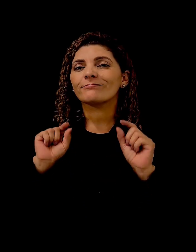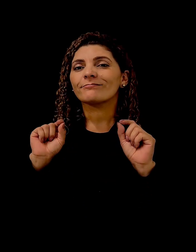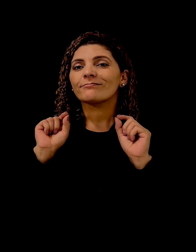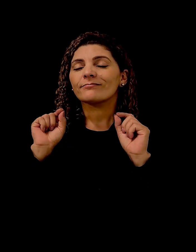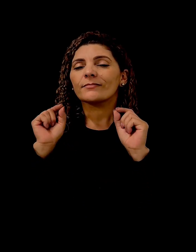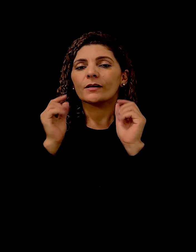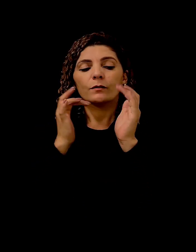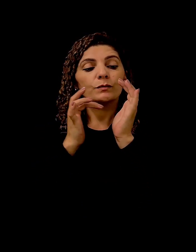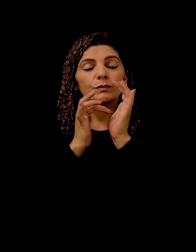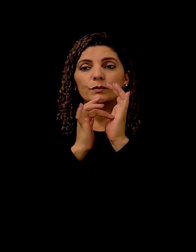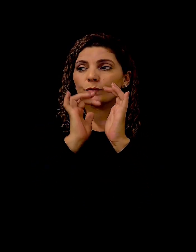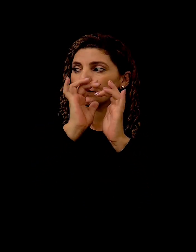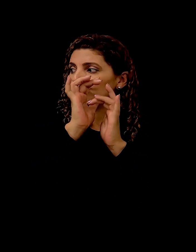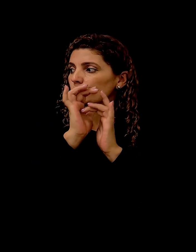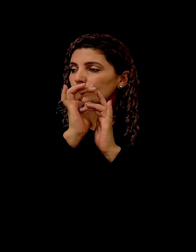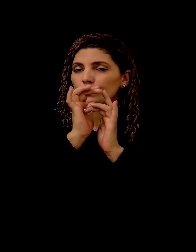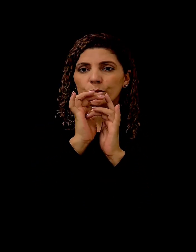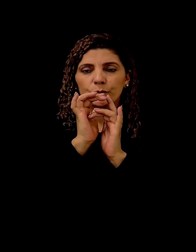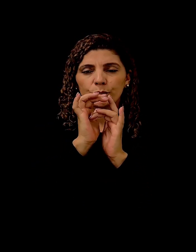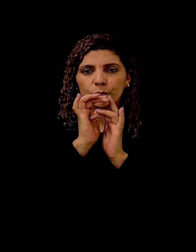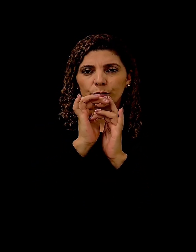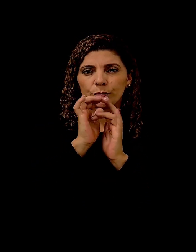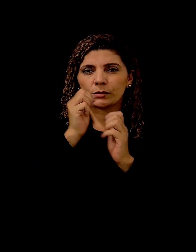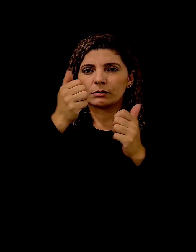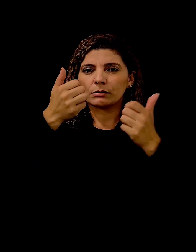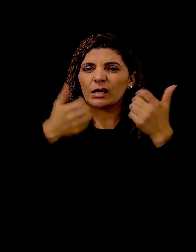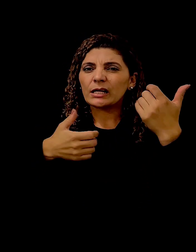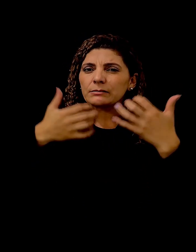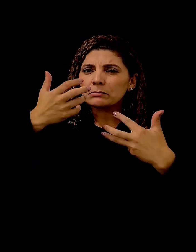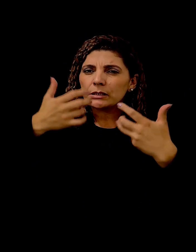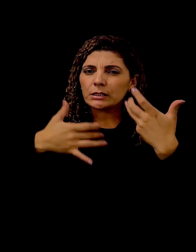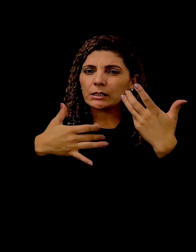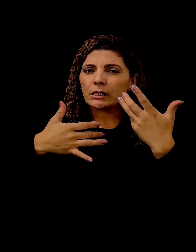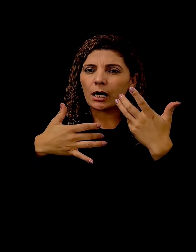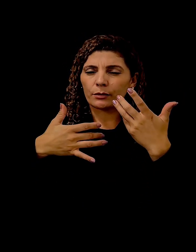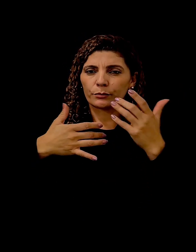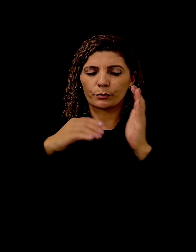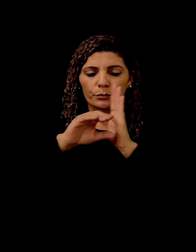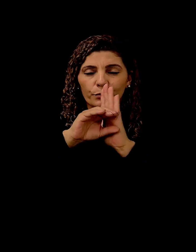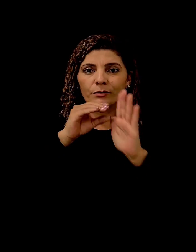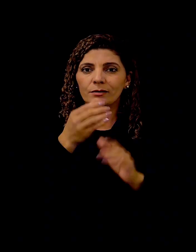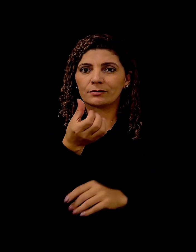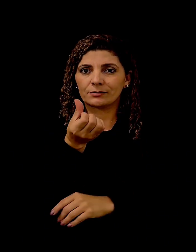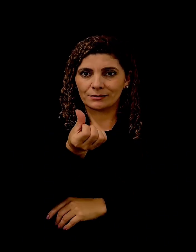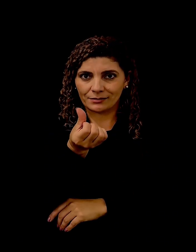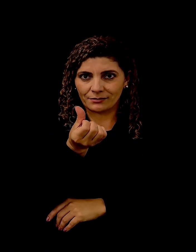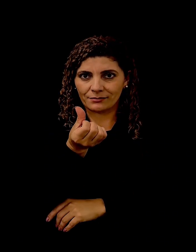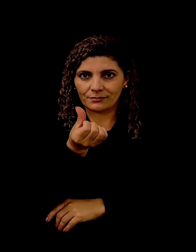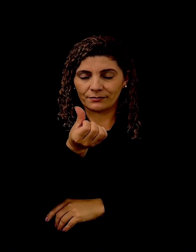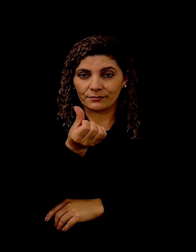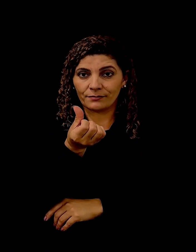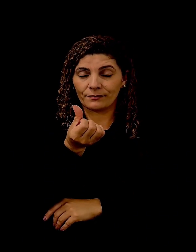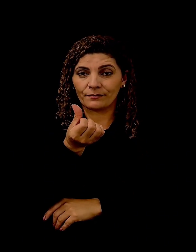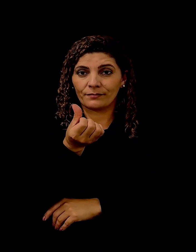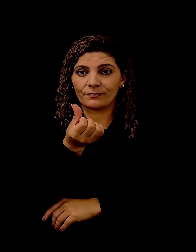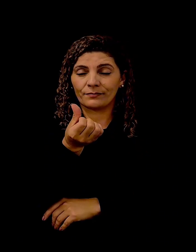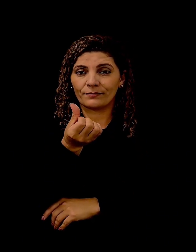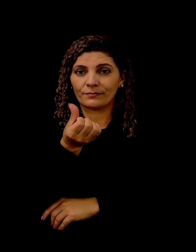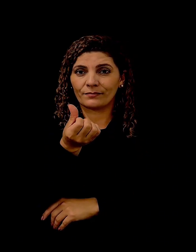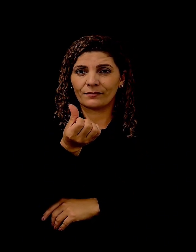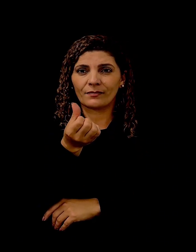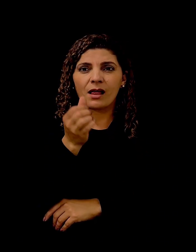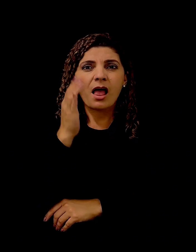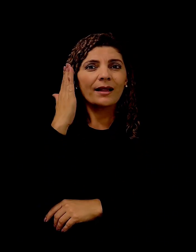Jesus está falando no capítulo 6 para que nós... Ele sabe das